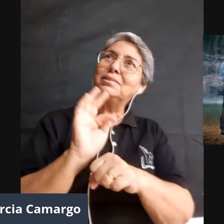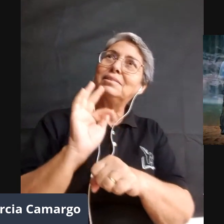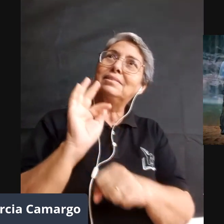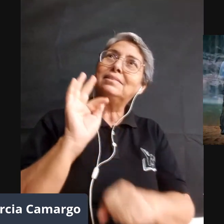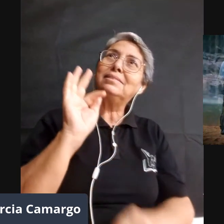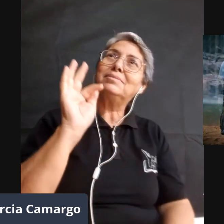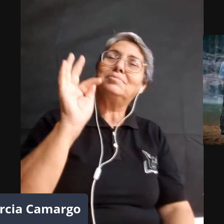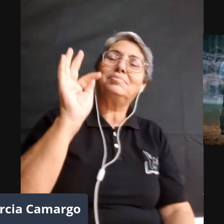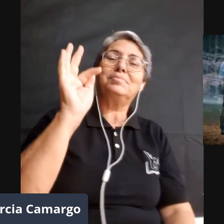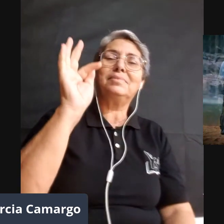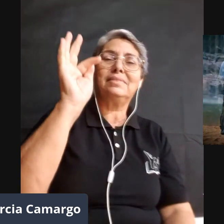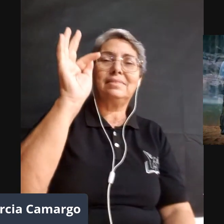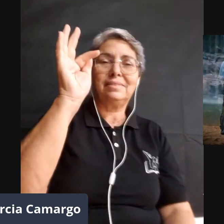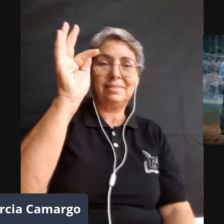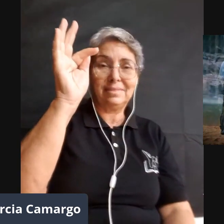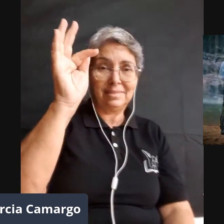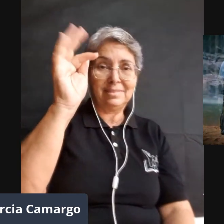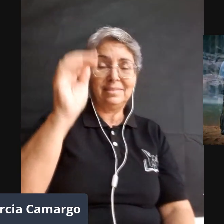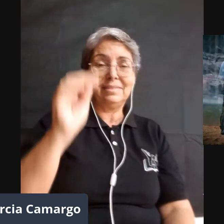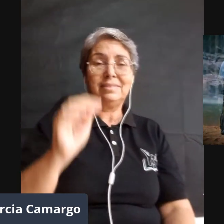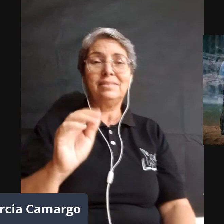aqui. Ele é